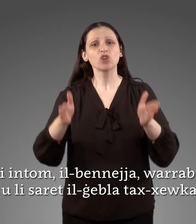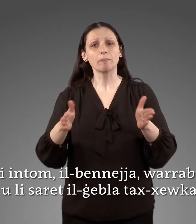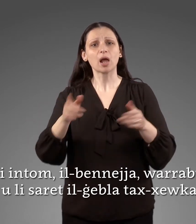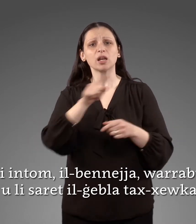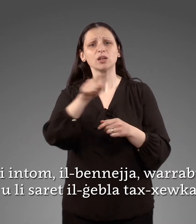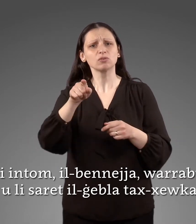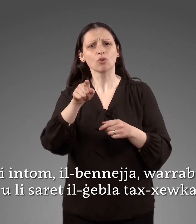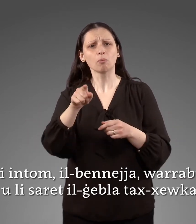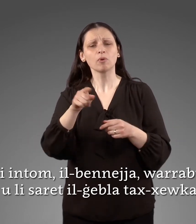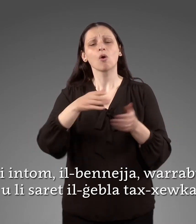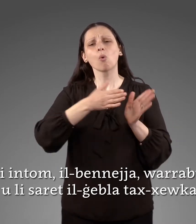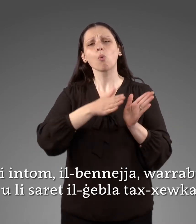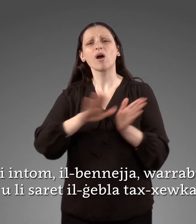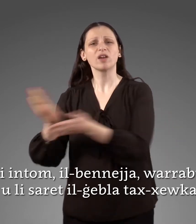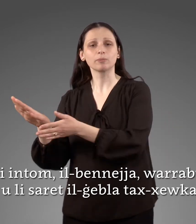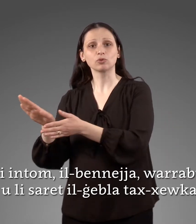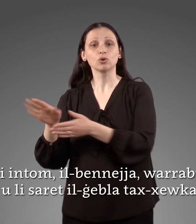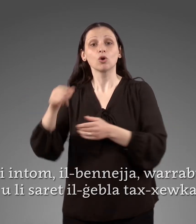u li saret il-ġabla ta-ċawka